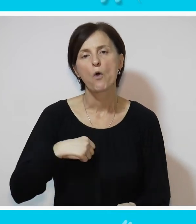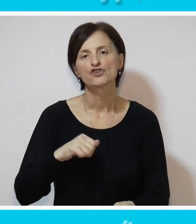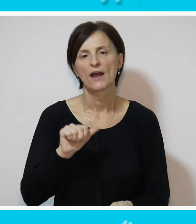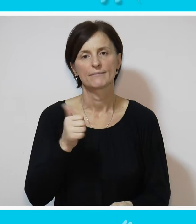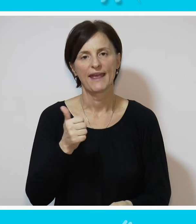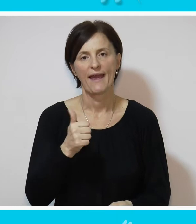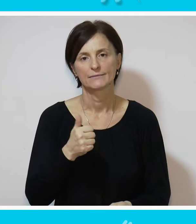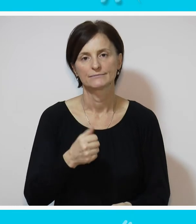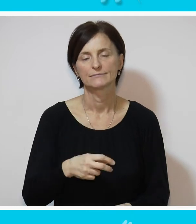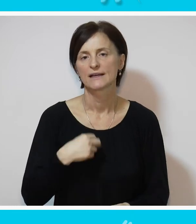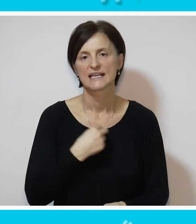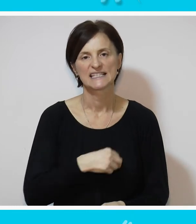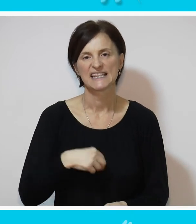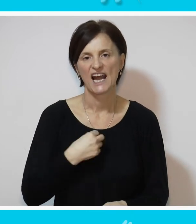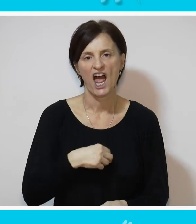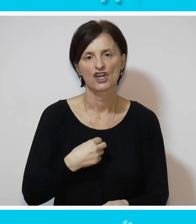Samoća je strašna.